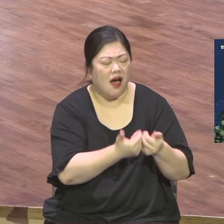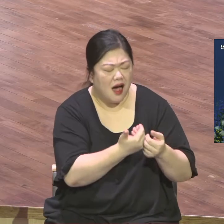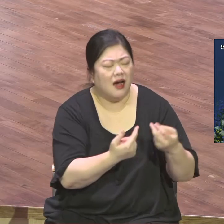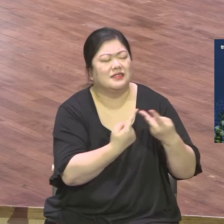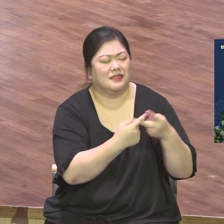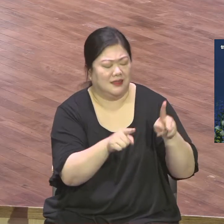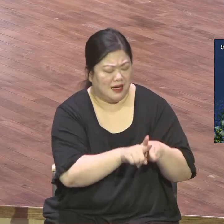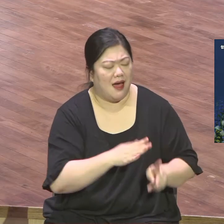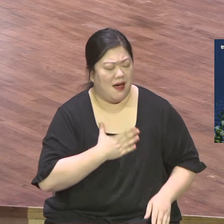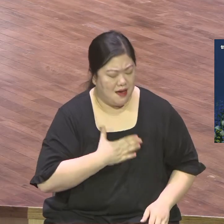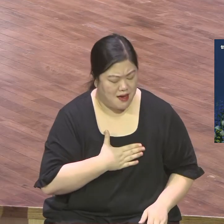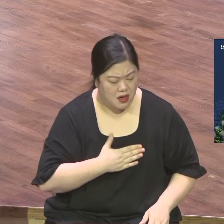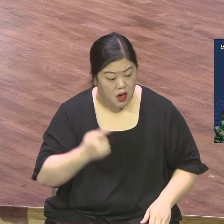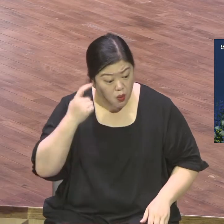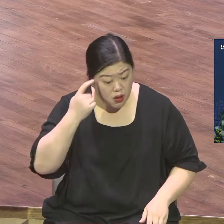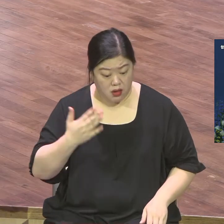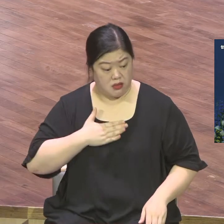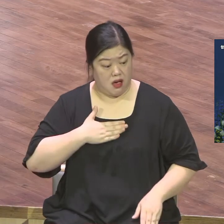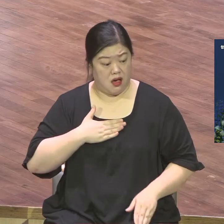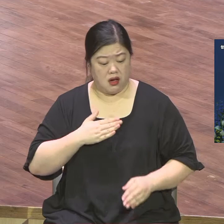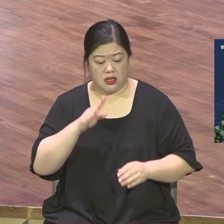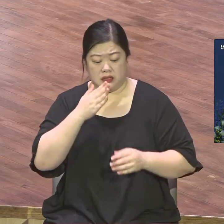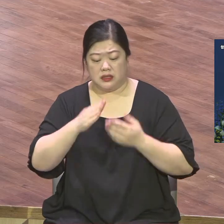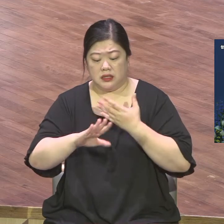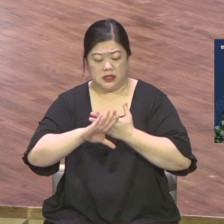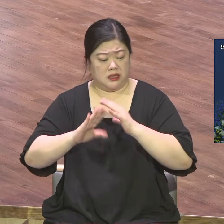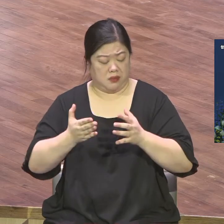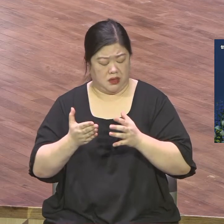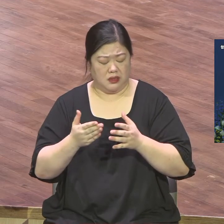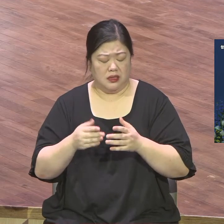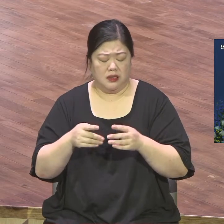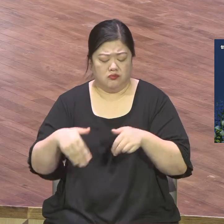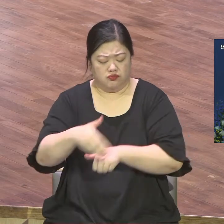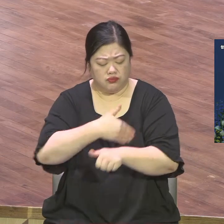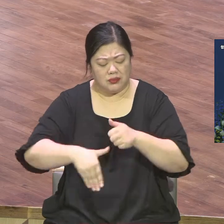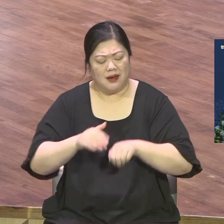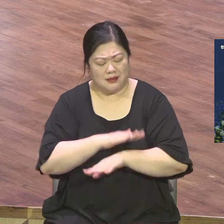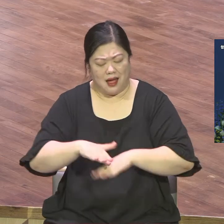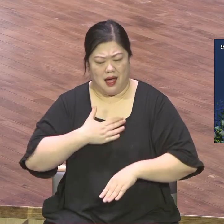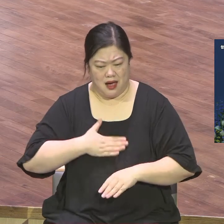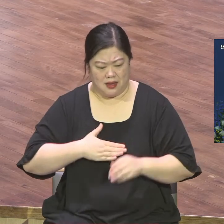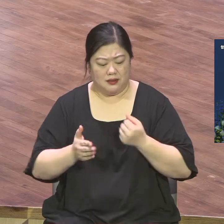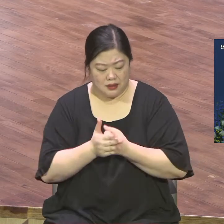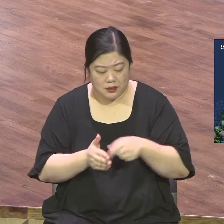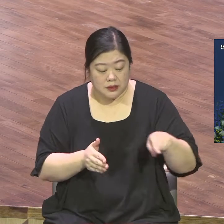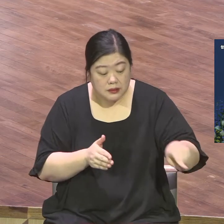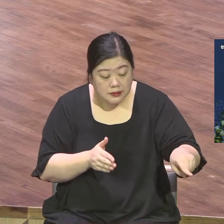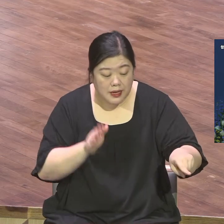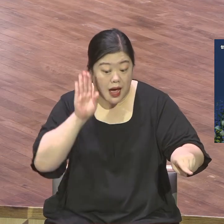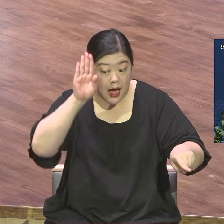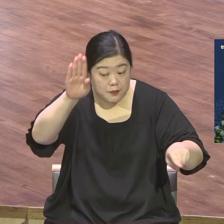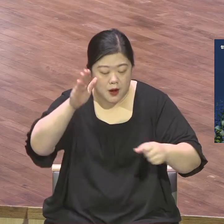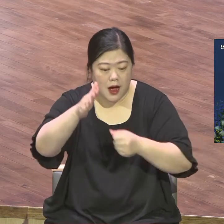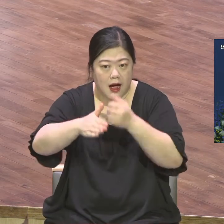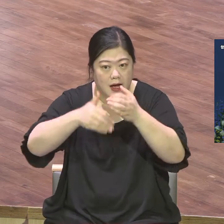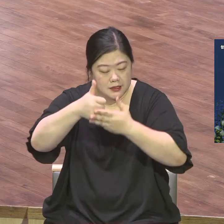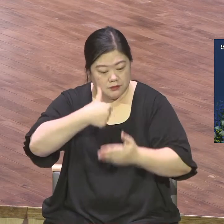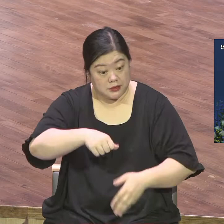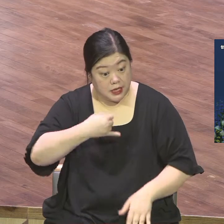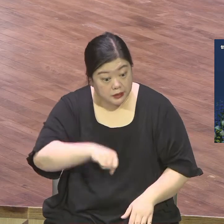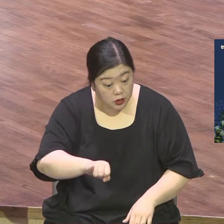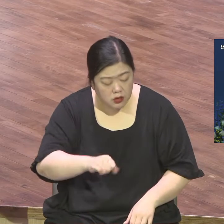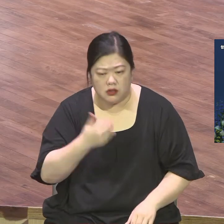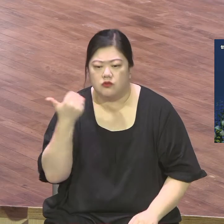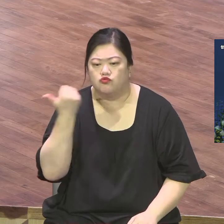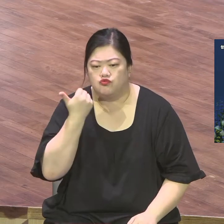이방 출신의 에베소 교회 성도를 향해서 하나님의 존재의, 하나님의 자녀가 어떤